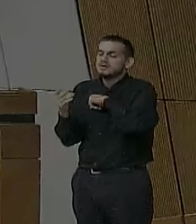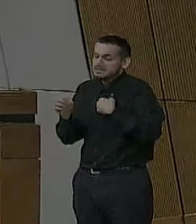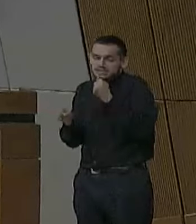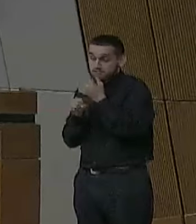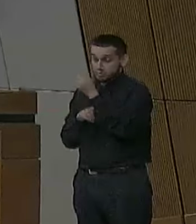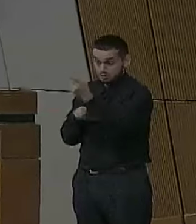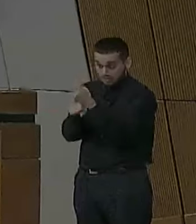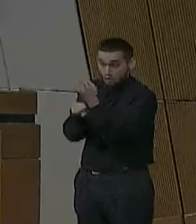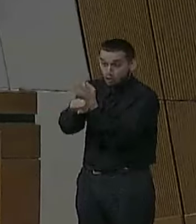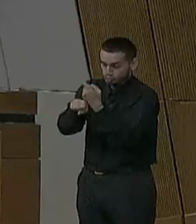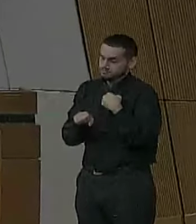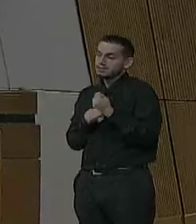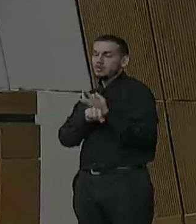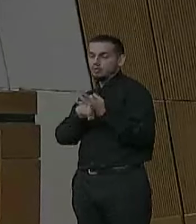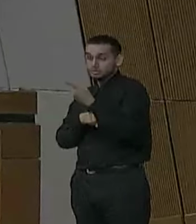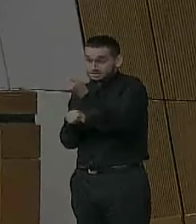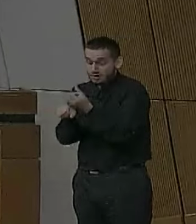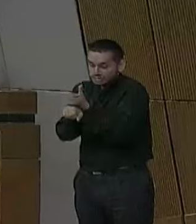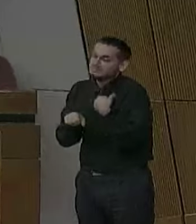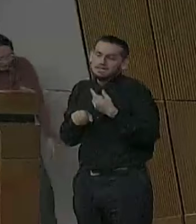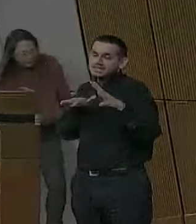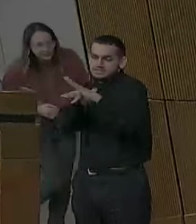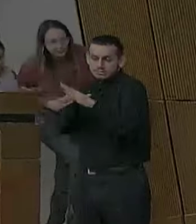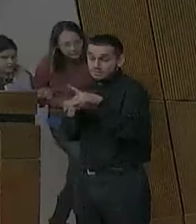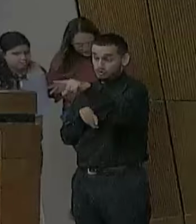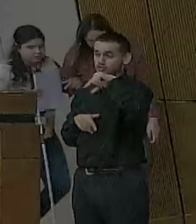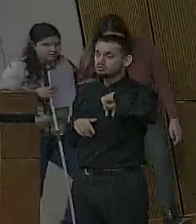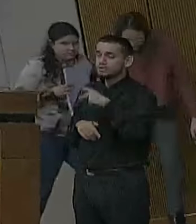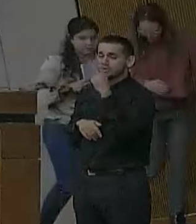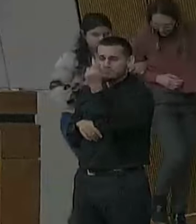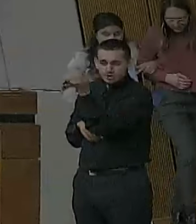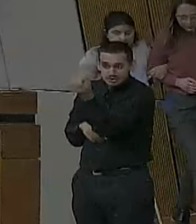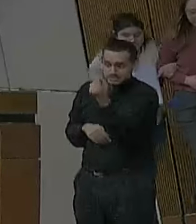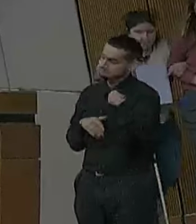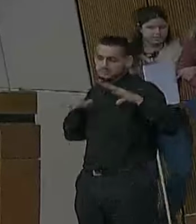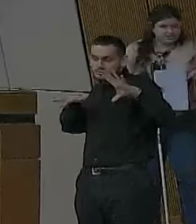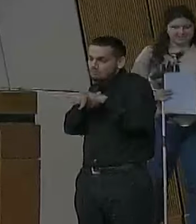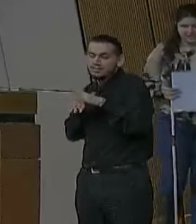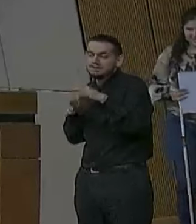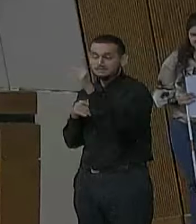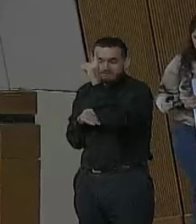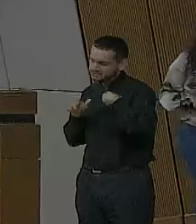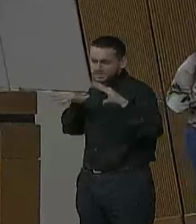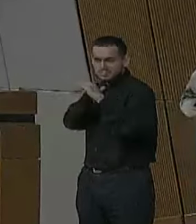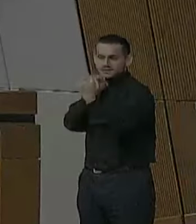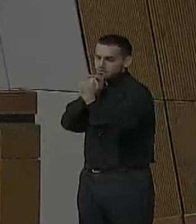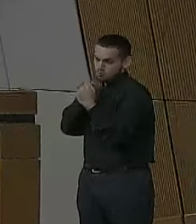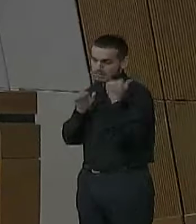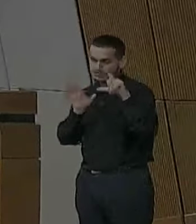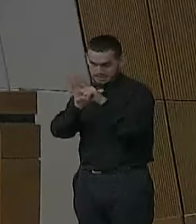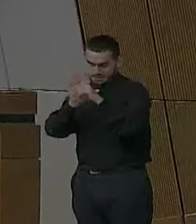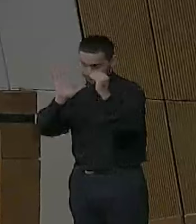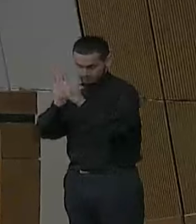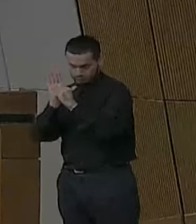por igual funciones, igual remuneración para personas con discapacidad y personas sin esta discapacidad.